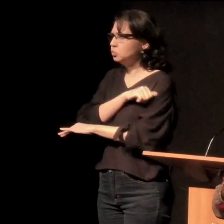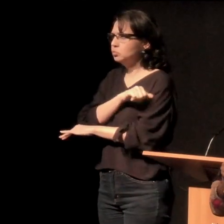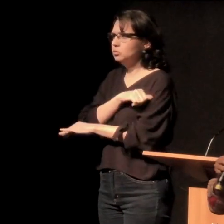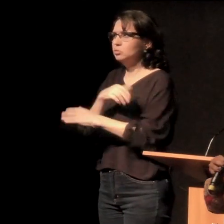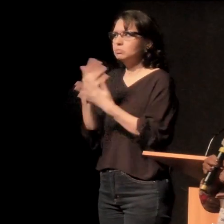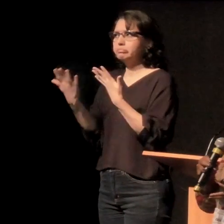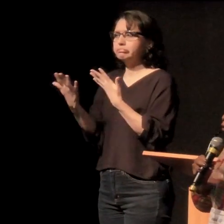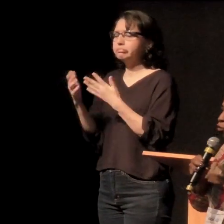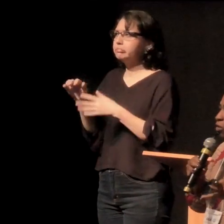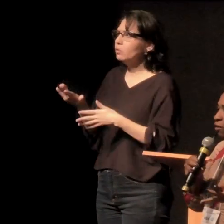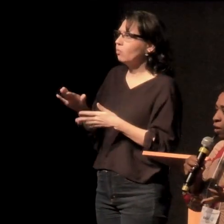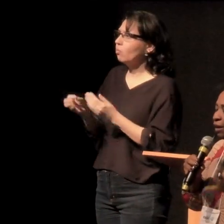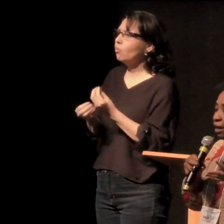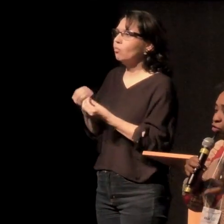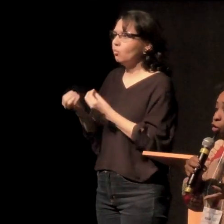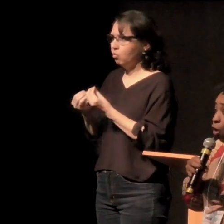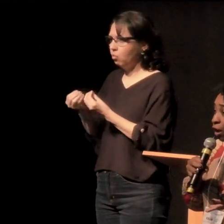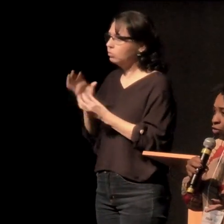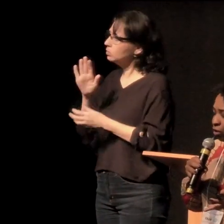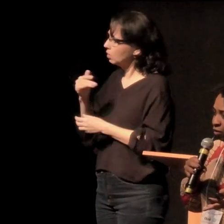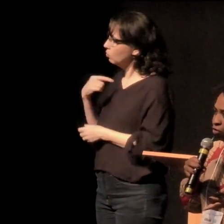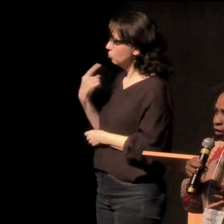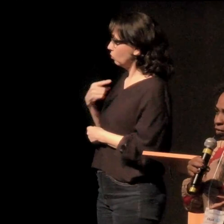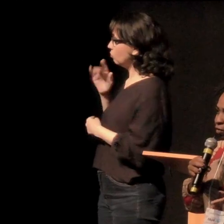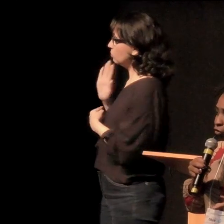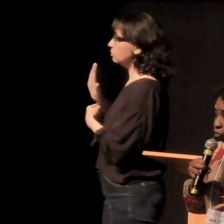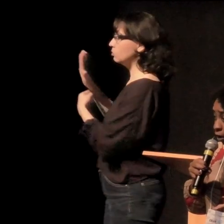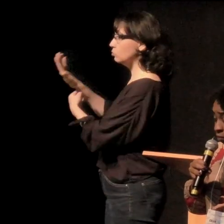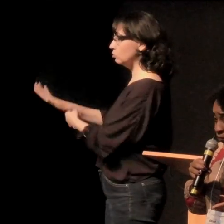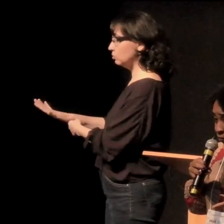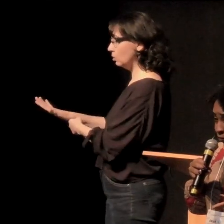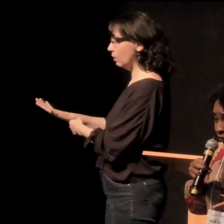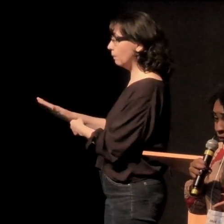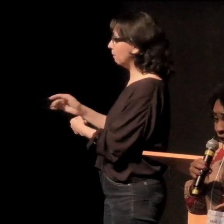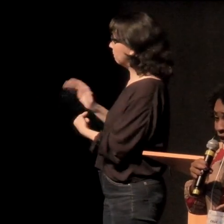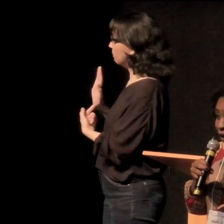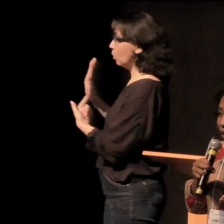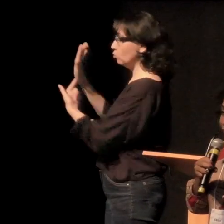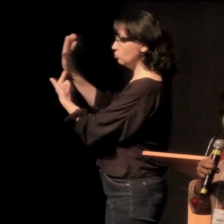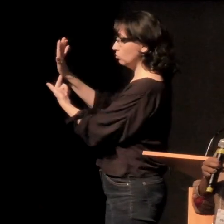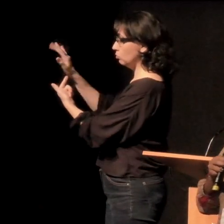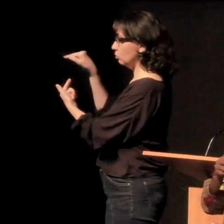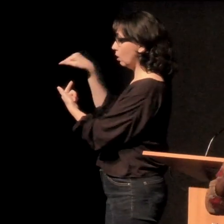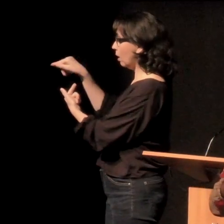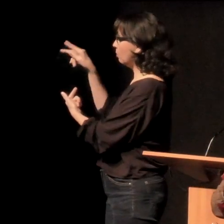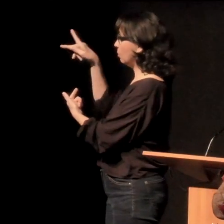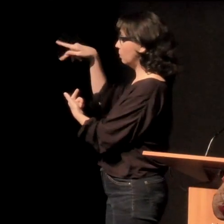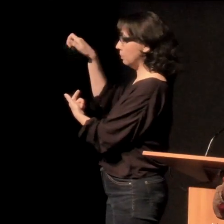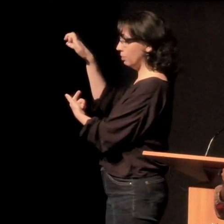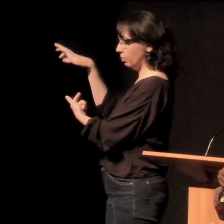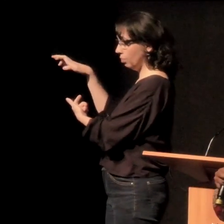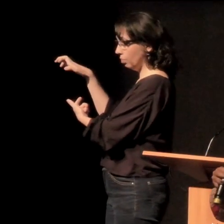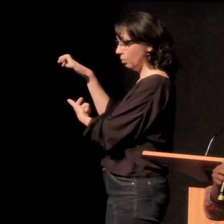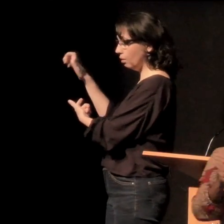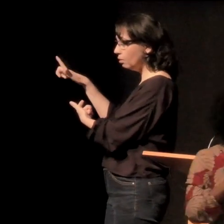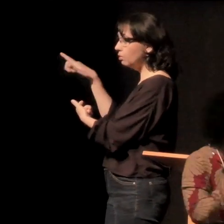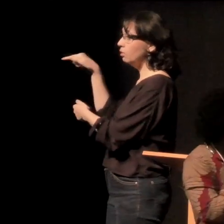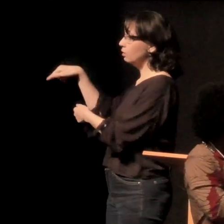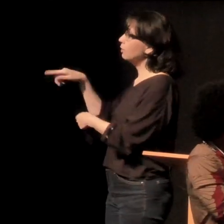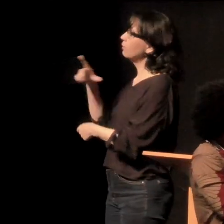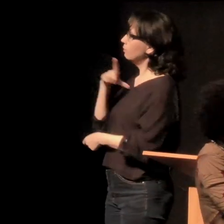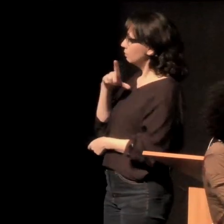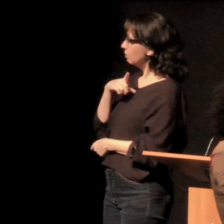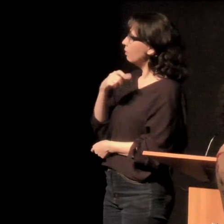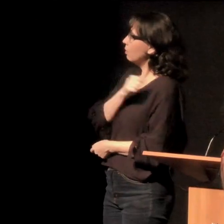município a identificar onde essas que escolas que essas crianças estão né E para resolver mas não é tão fácil assim